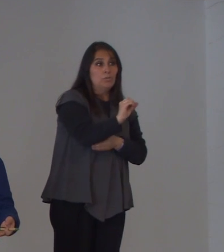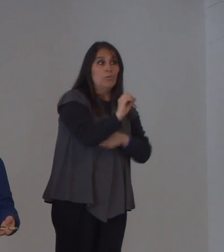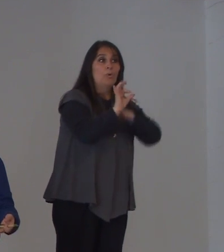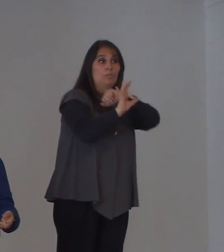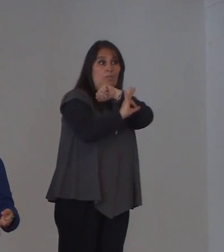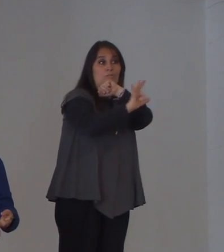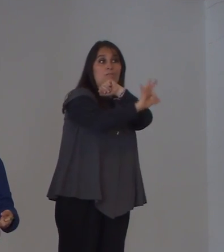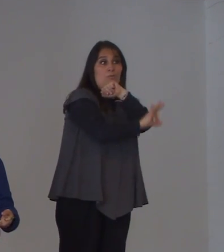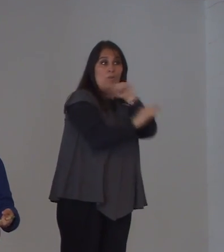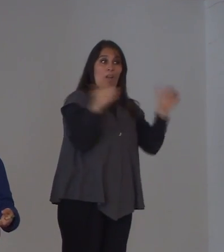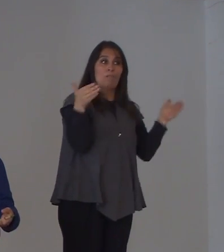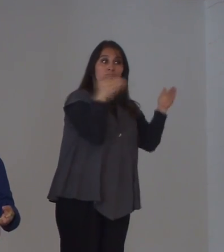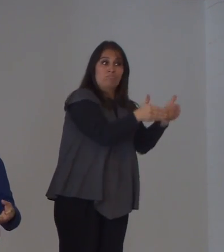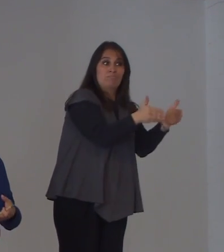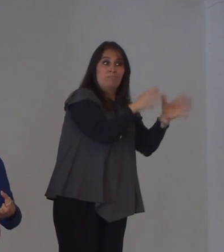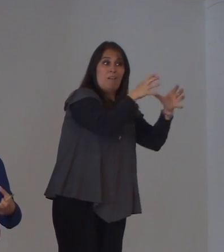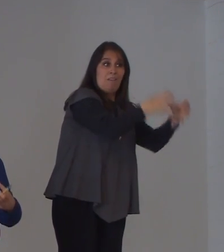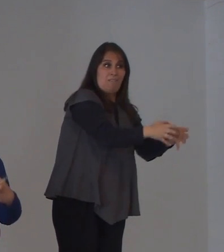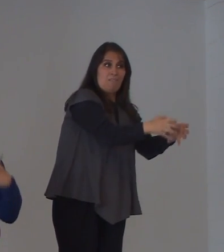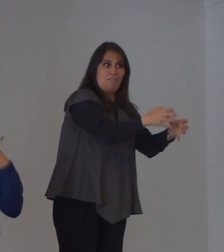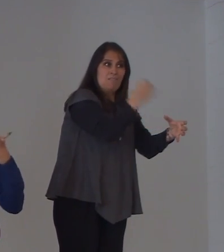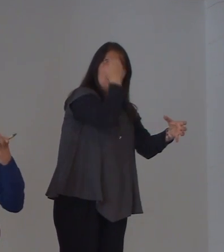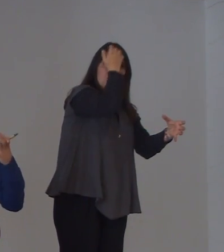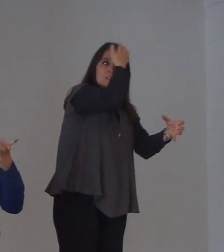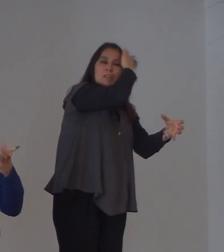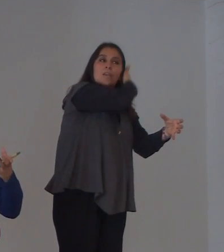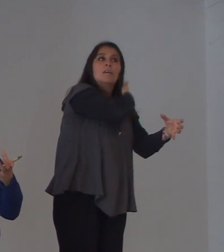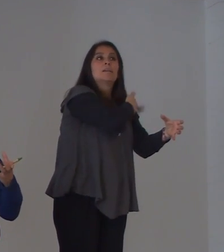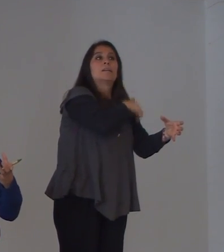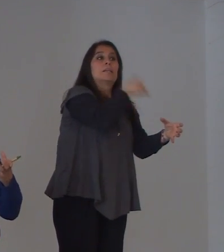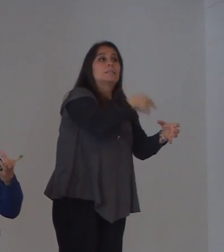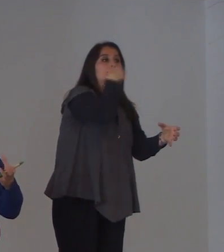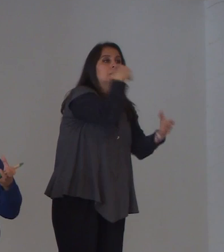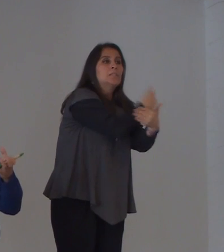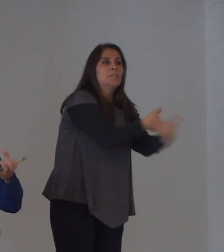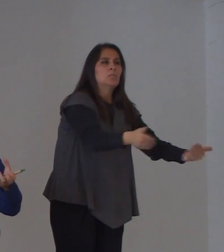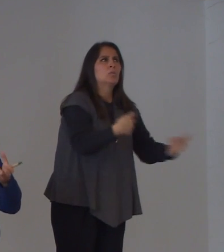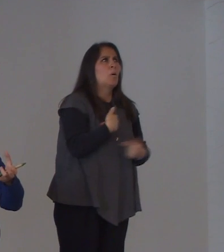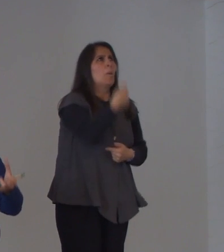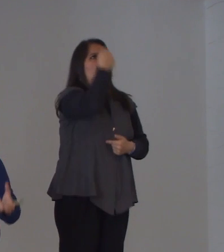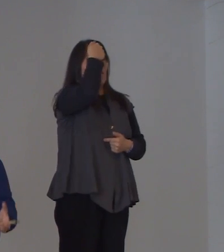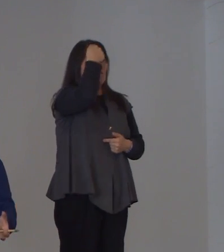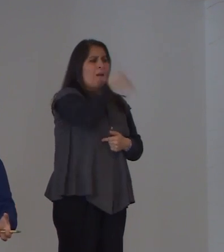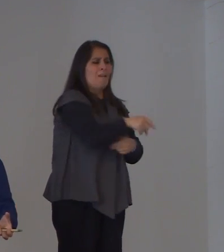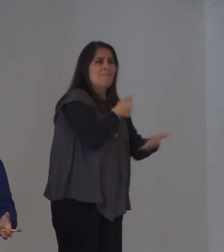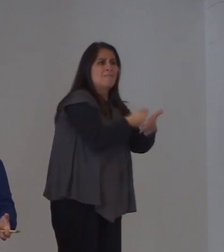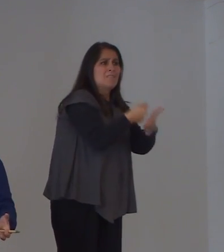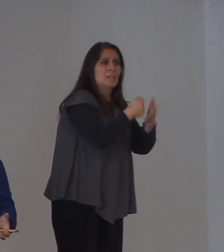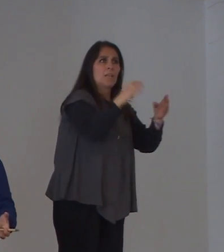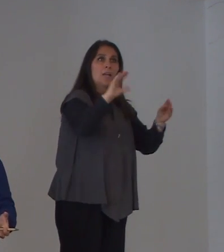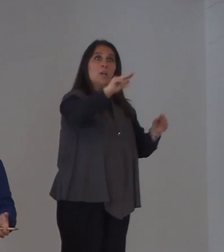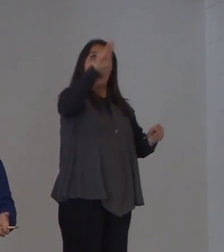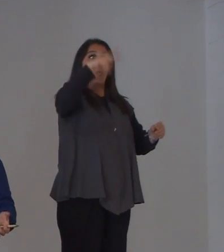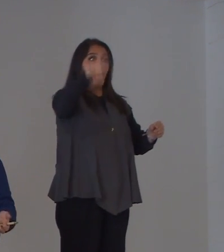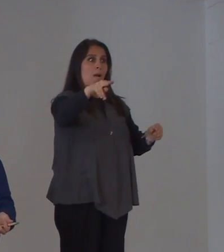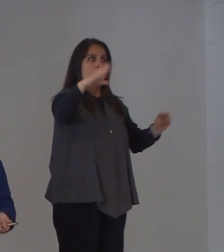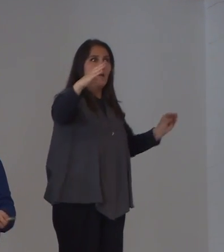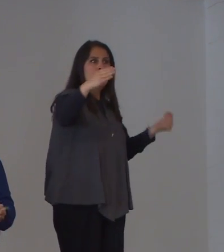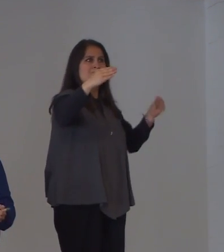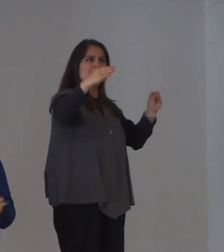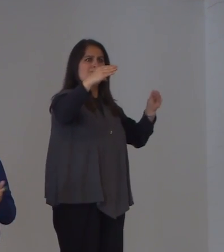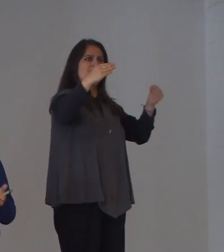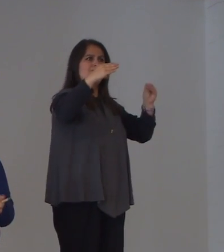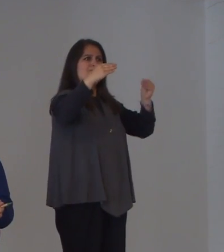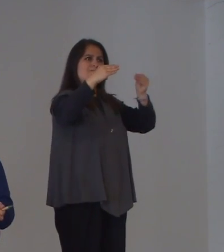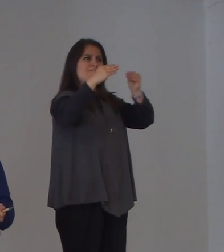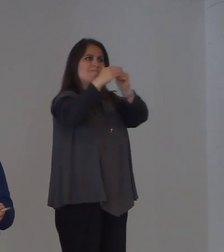por ejemplo, que es un niño que nos figuramos tratando de ajustarse a un modelo de normalidad. Y el niño que